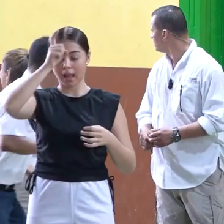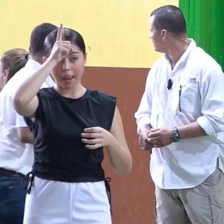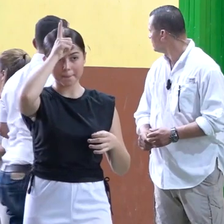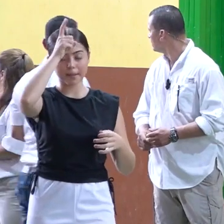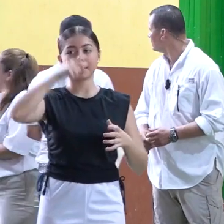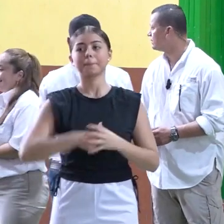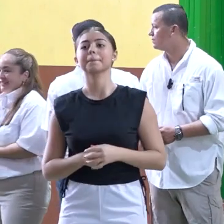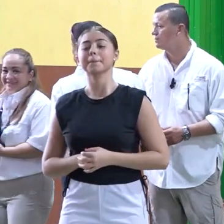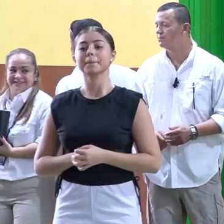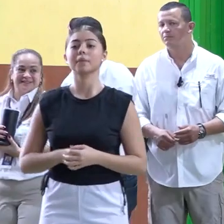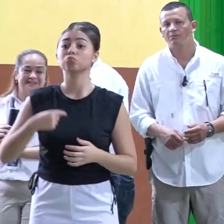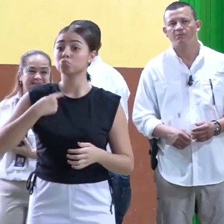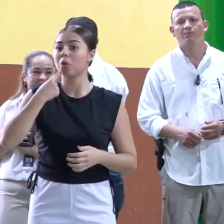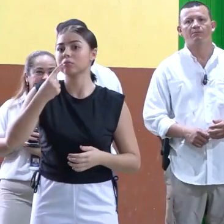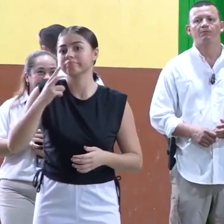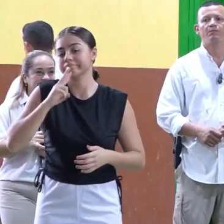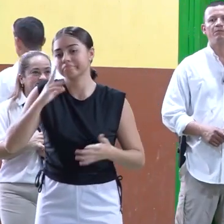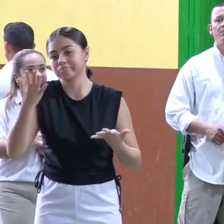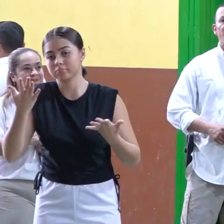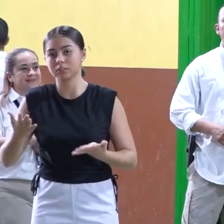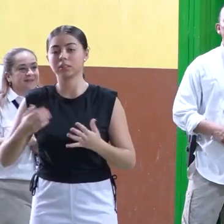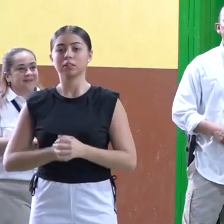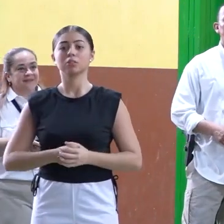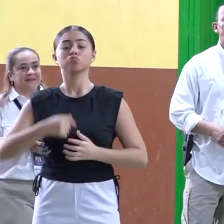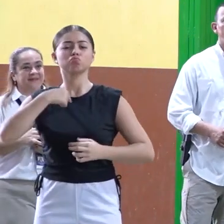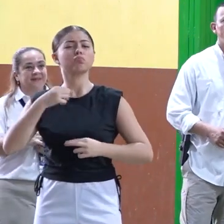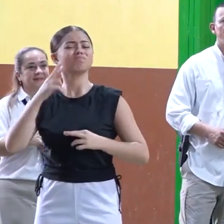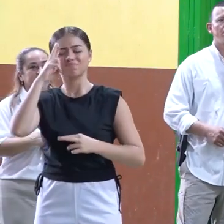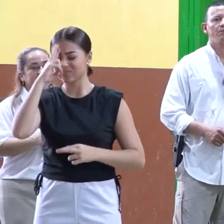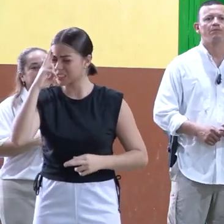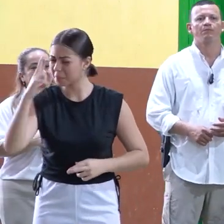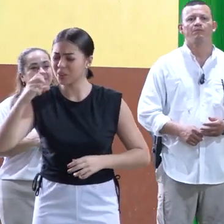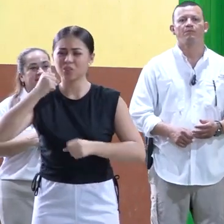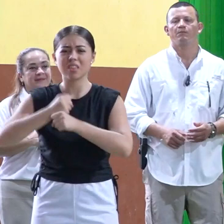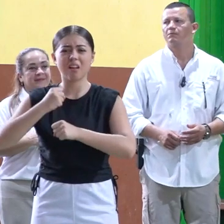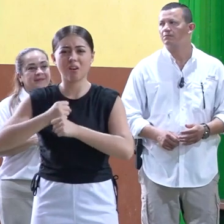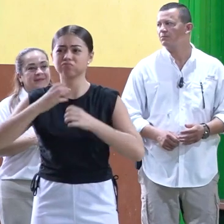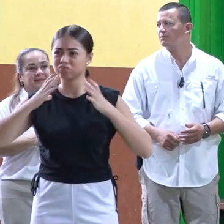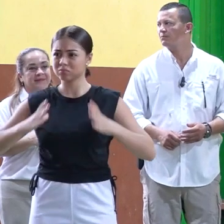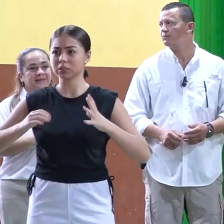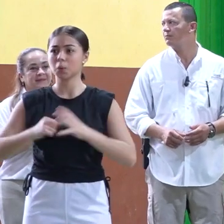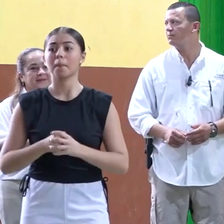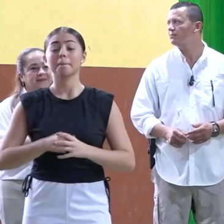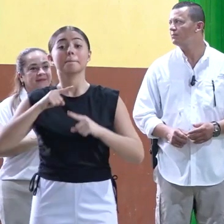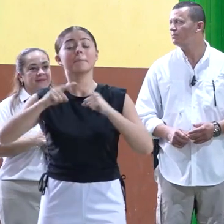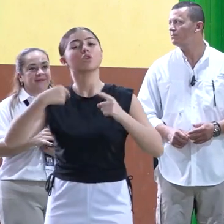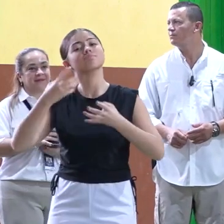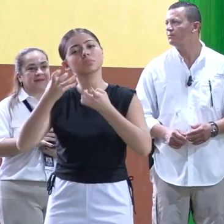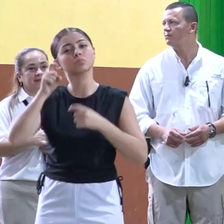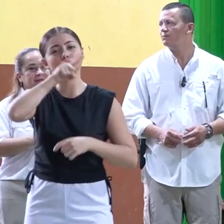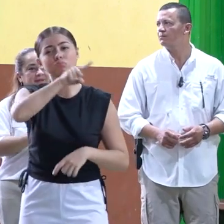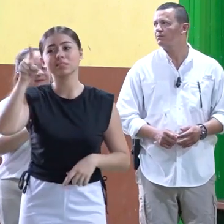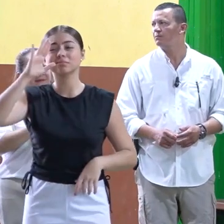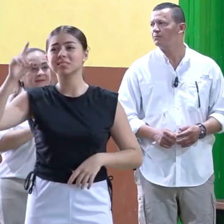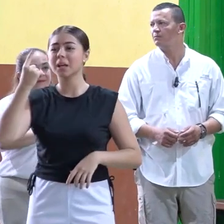dije, literalmente, yo respeto el trabajo físico, pero quiero que ustedes siempre tengan